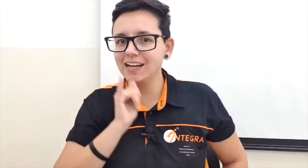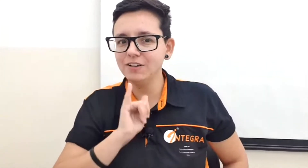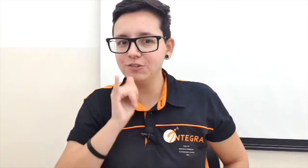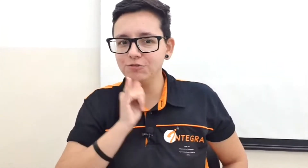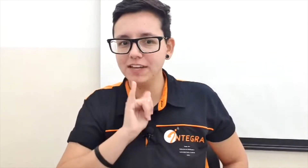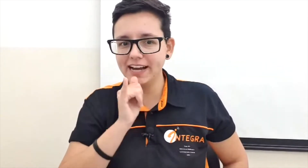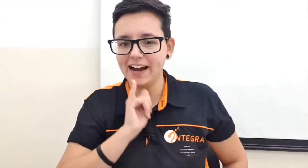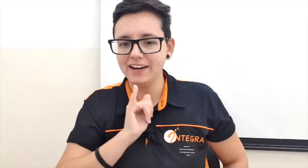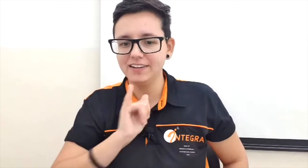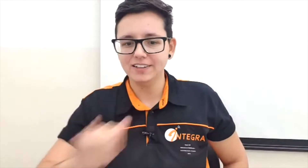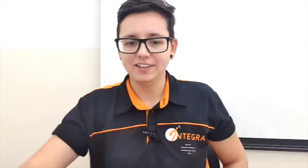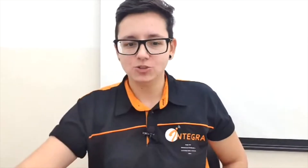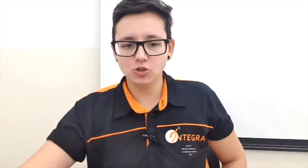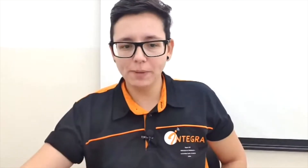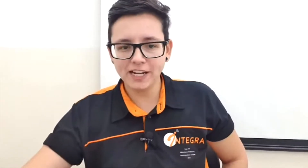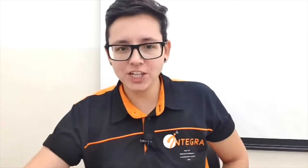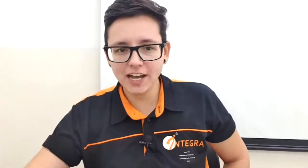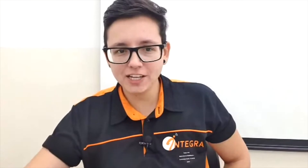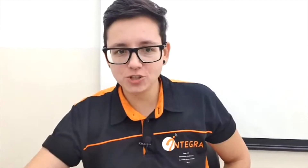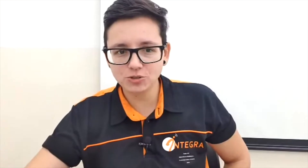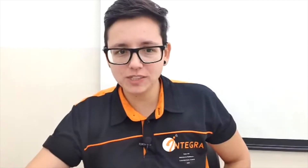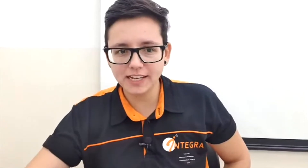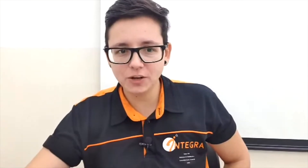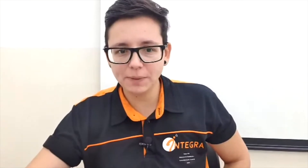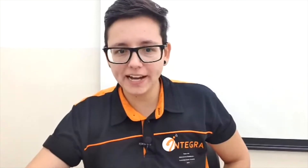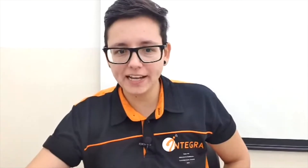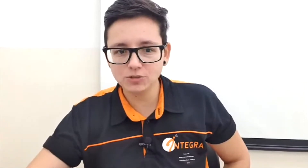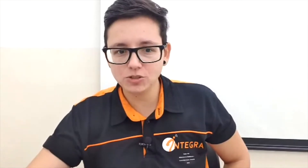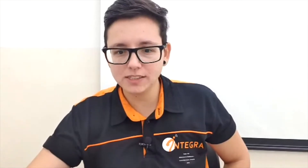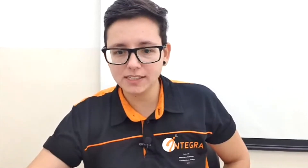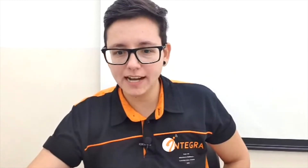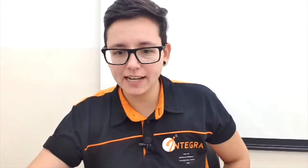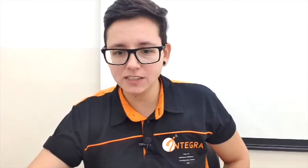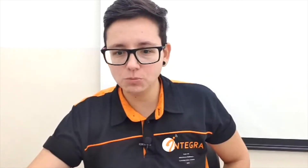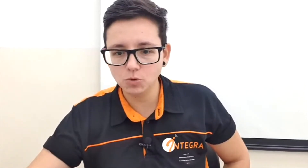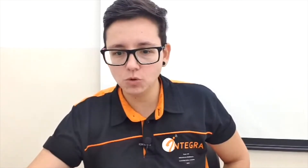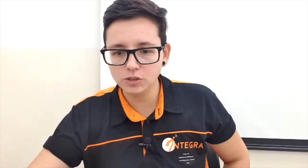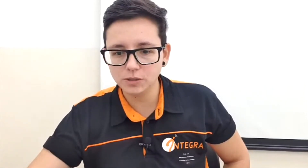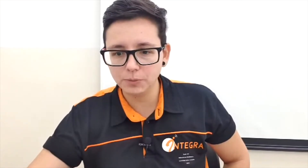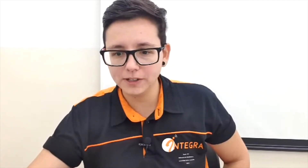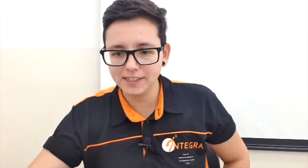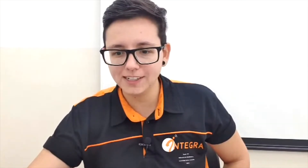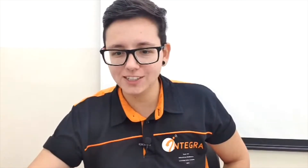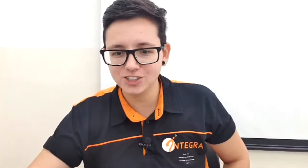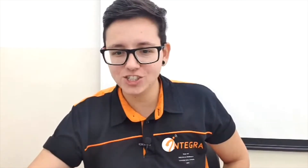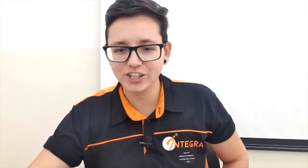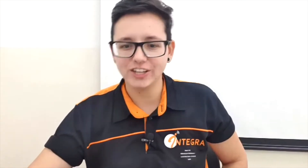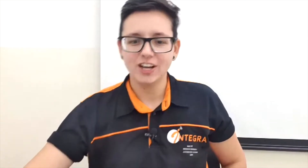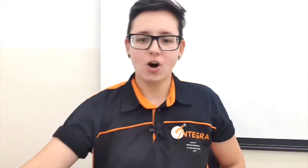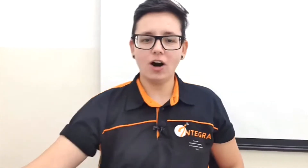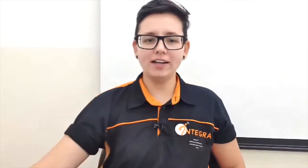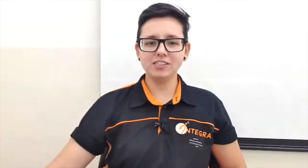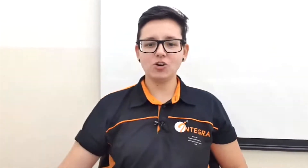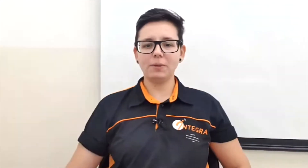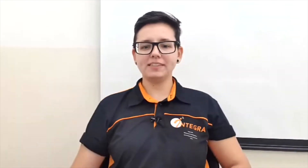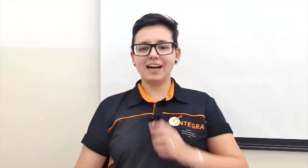Passa, ficar. Tudo bem, gente? Conseguiram pegar aí os dois sinais? Muito importante. Olha esse comentário